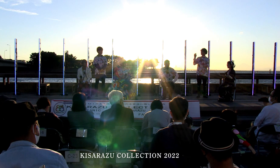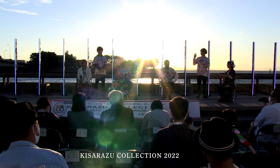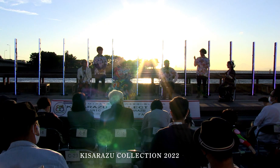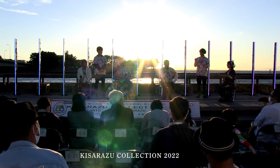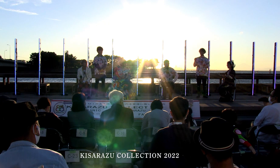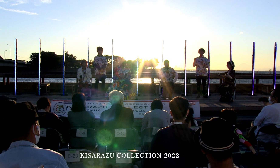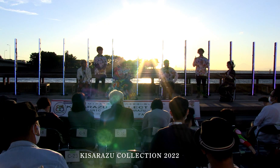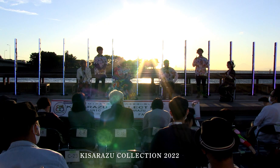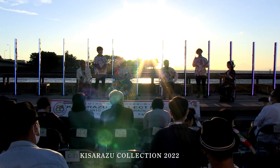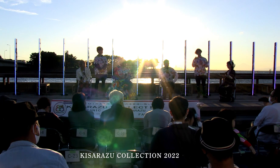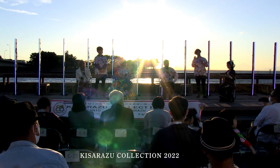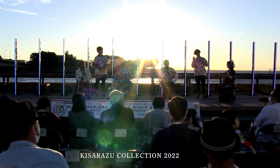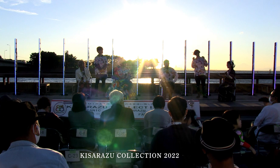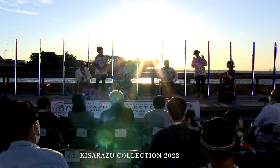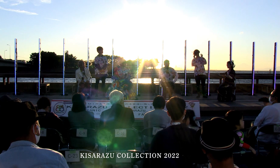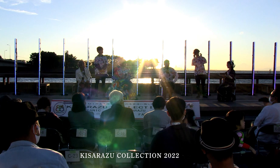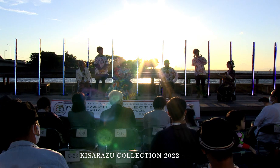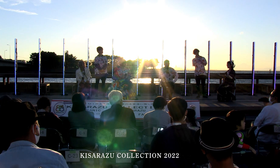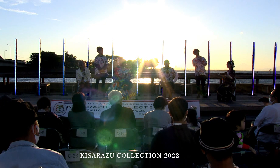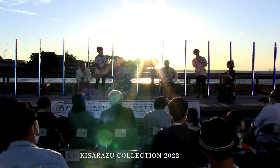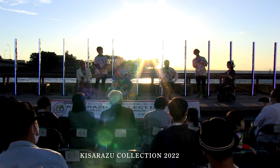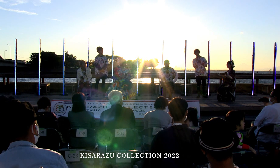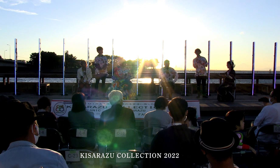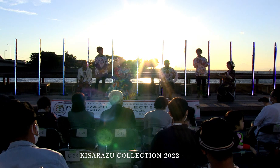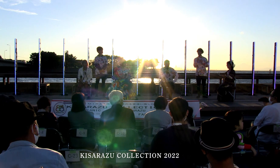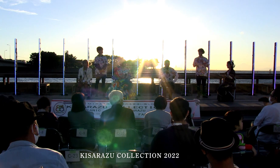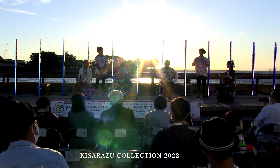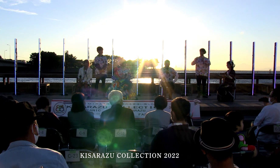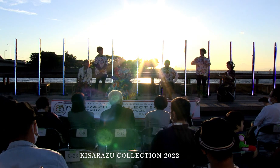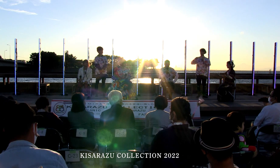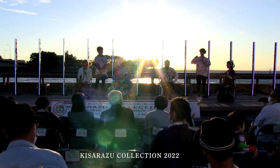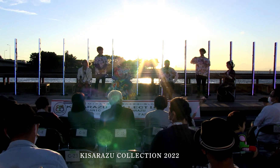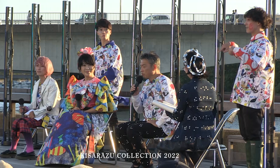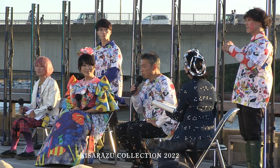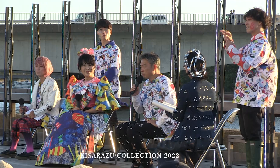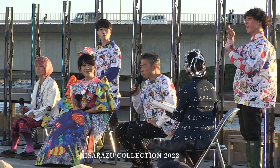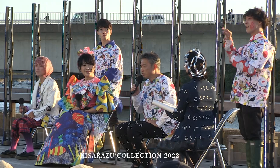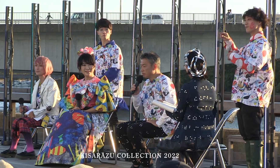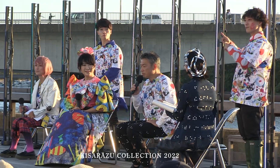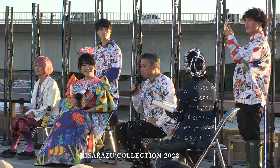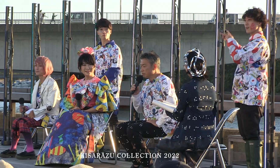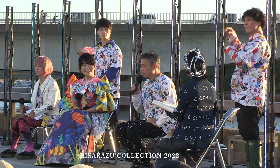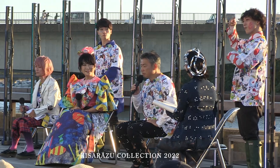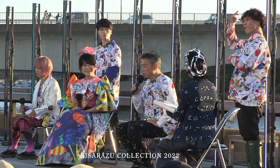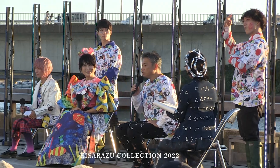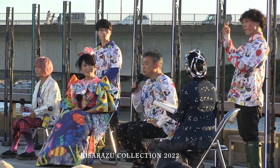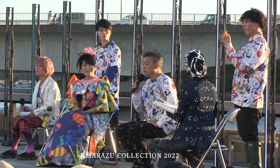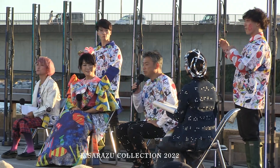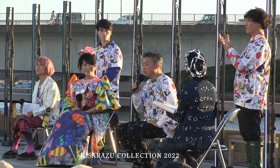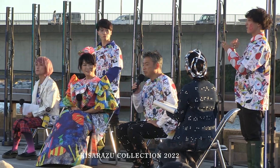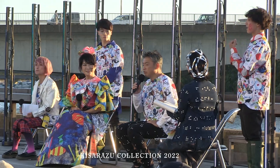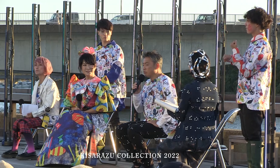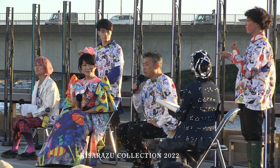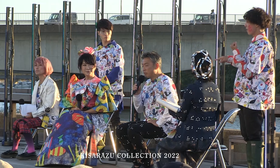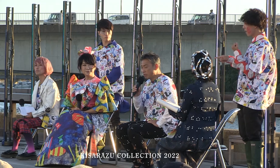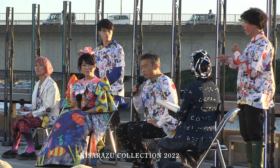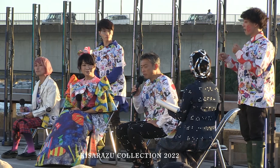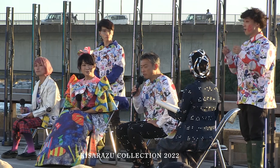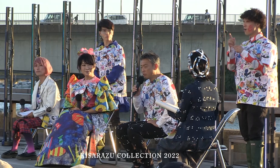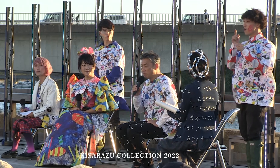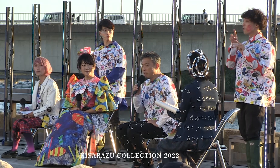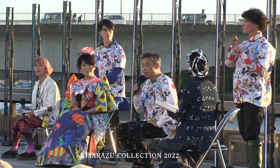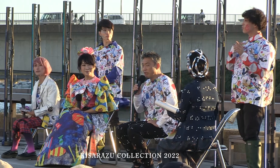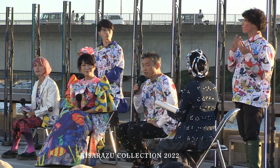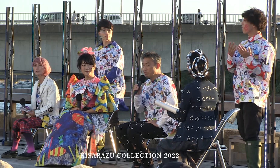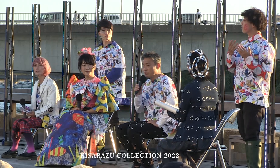感無量というところなんですけど、東高の生徒さんが子どもたち小中学生のために